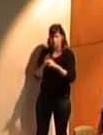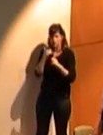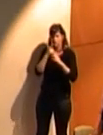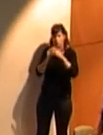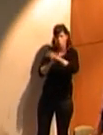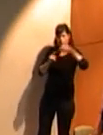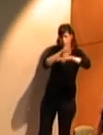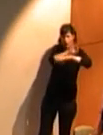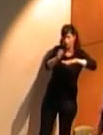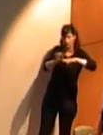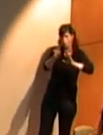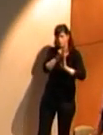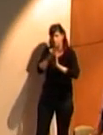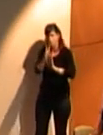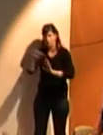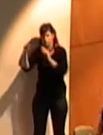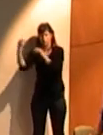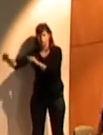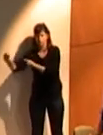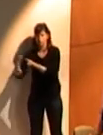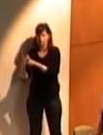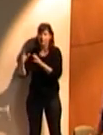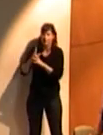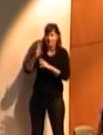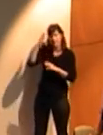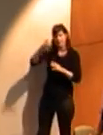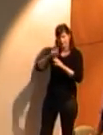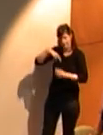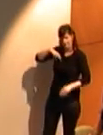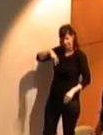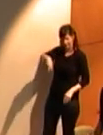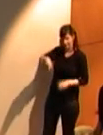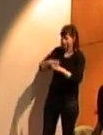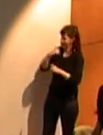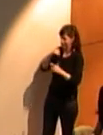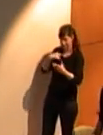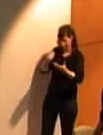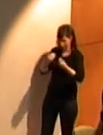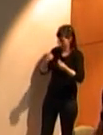Là, dans cette maison, c'est toute personne valide qui devient handicapée, en fait.